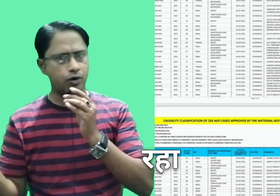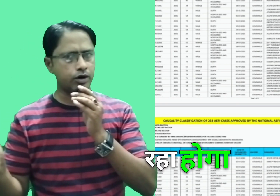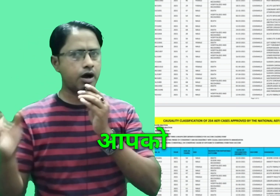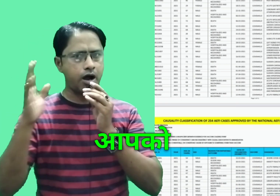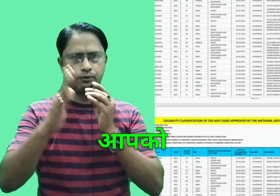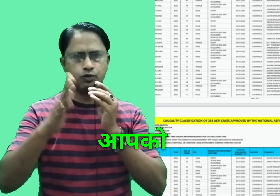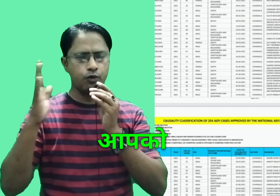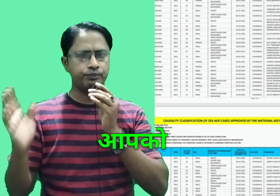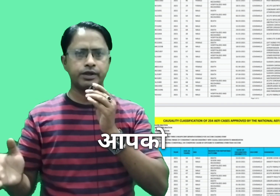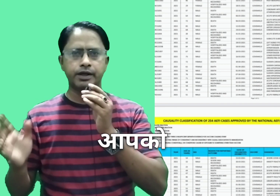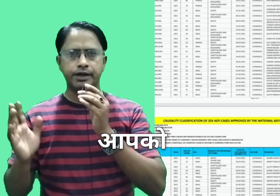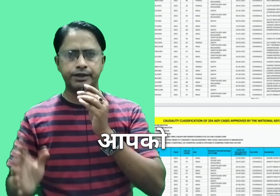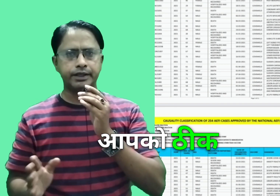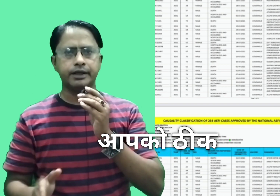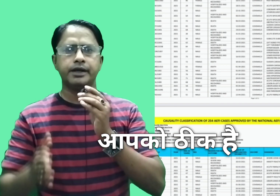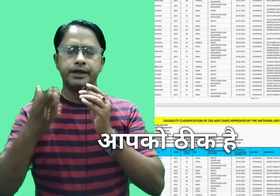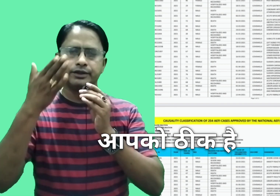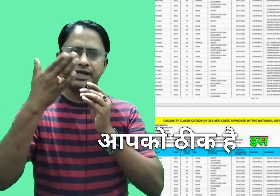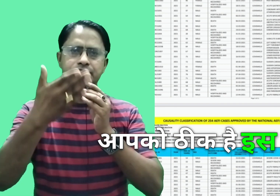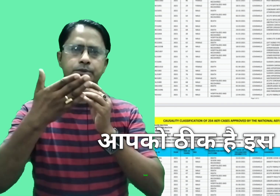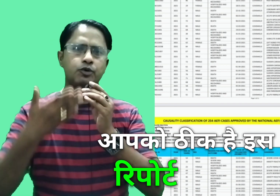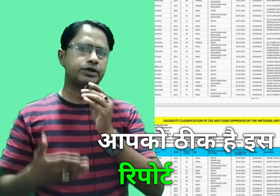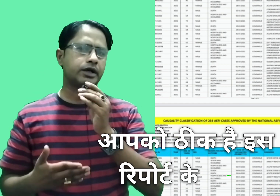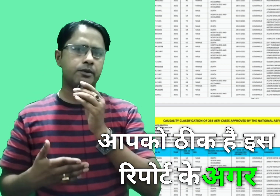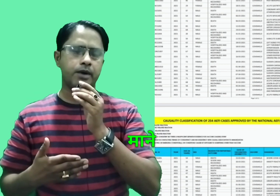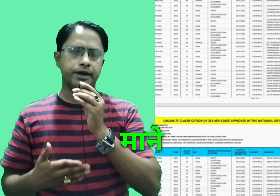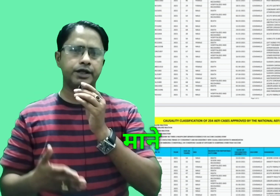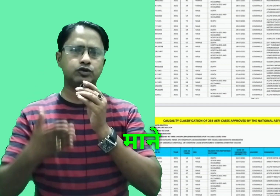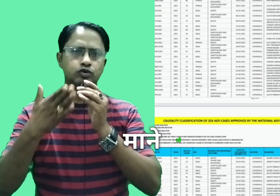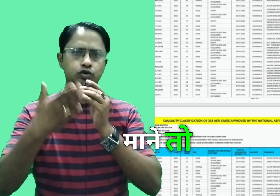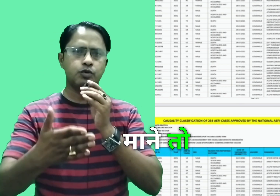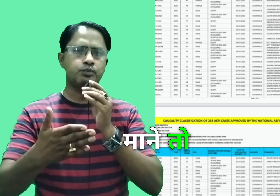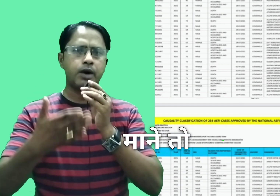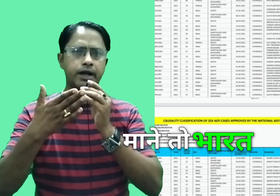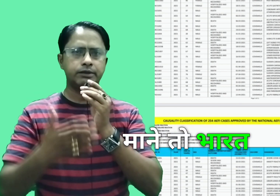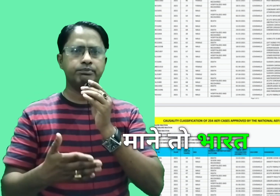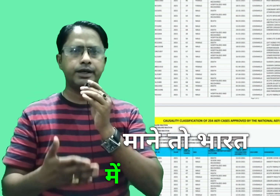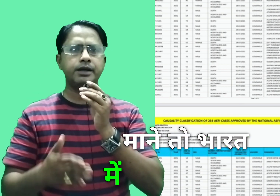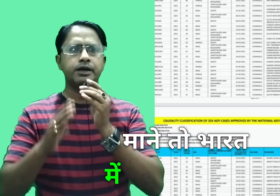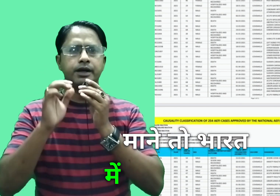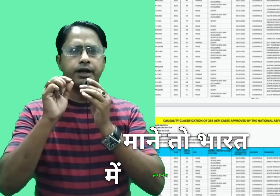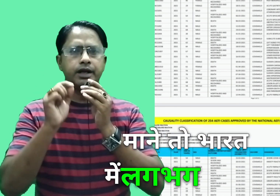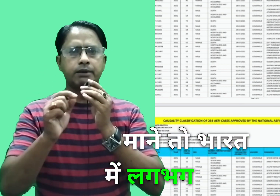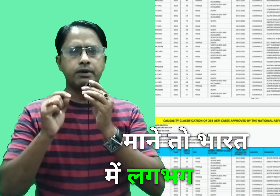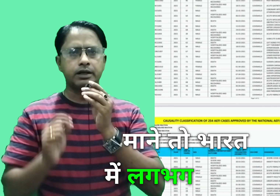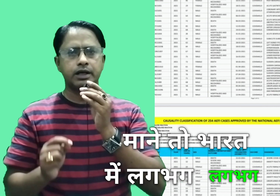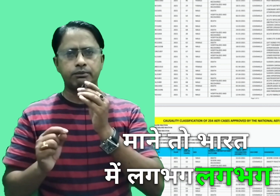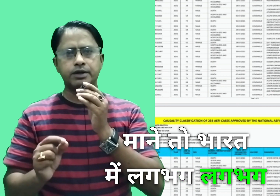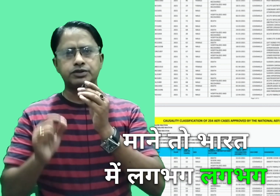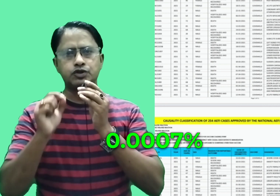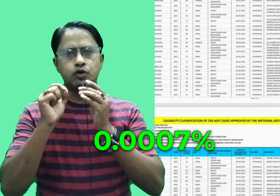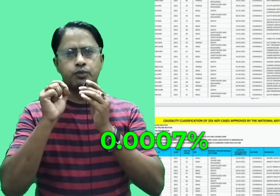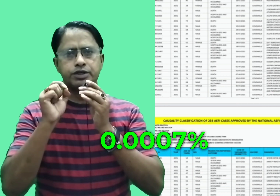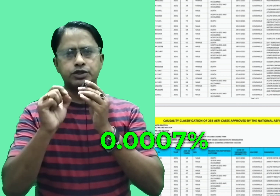पड़ रहा होगा आपको। ठीक है, तो इस रिपोर्ट के अगर हम माने तो भारत में लगभग